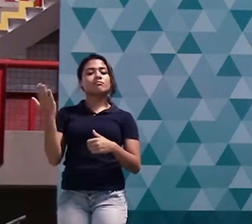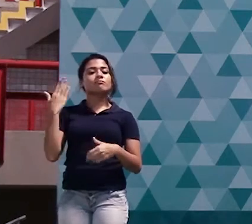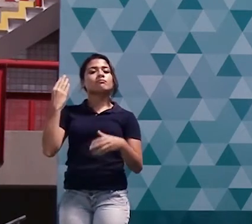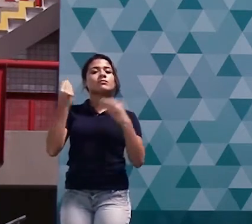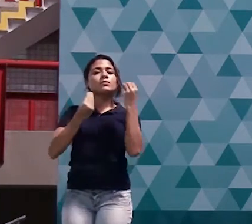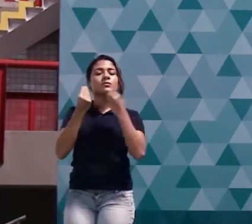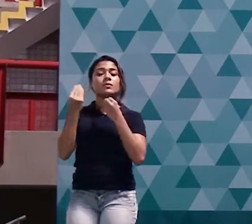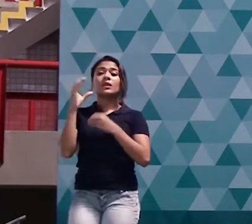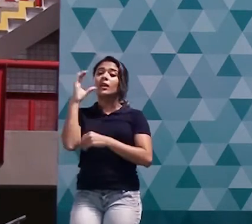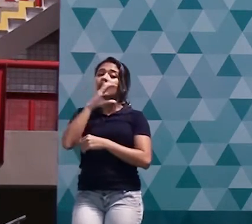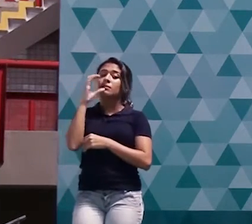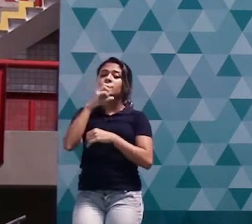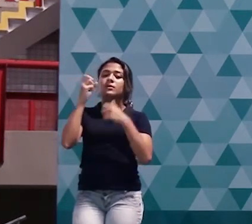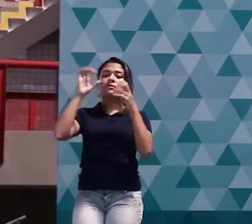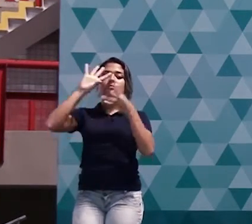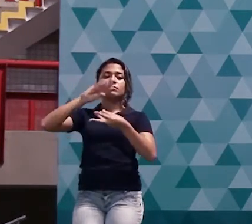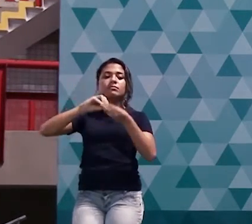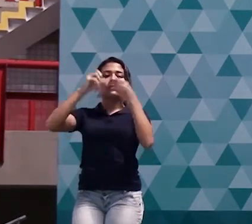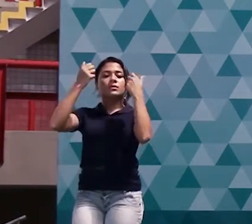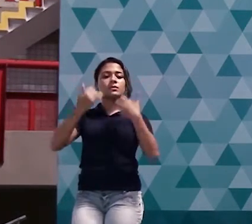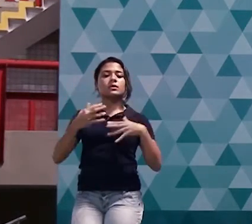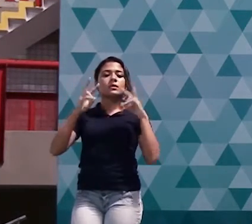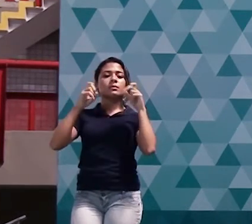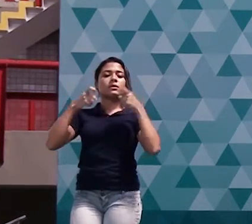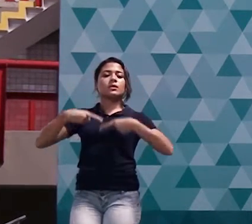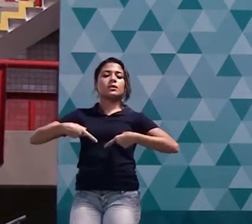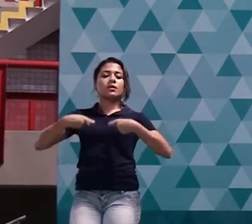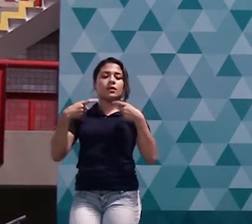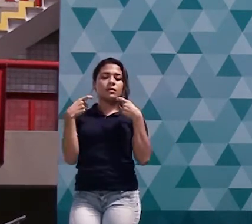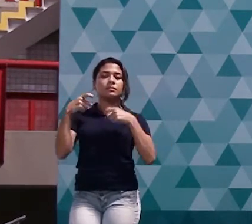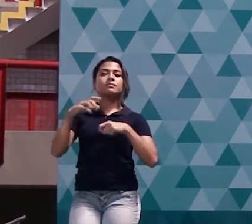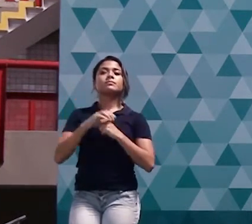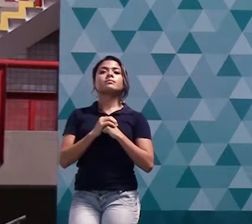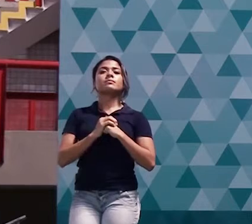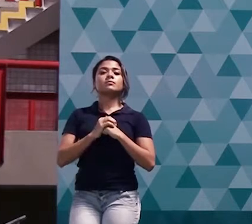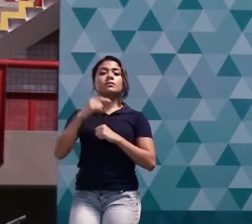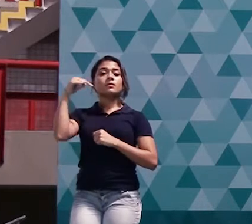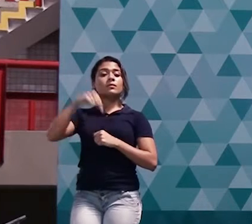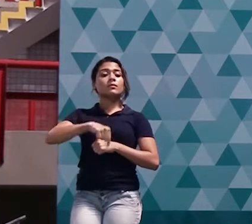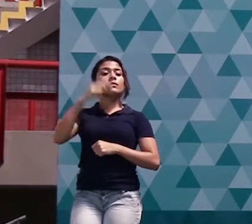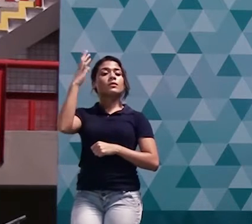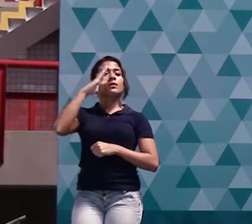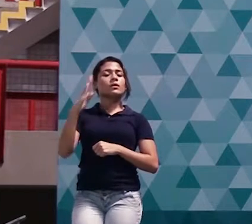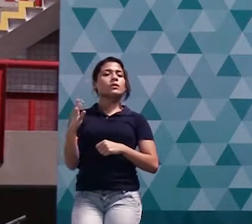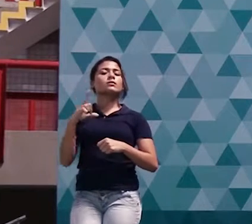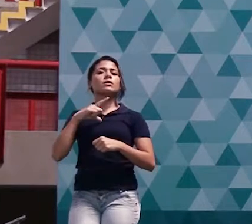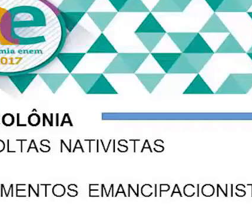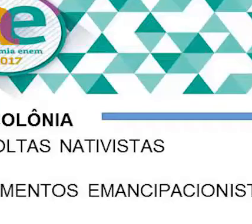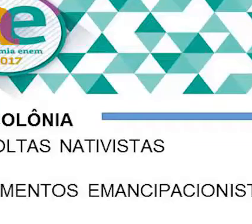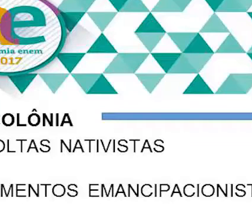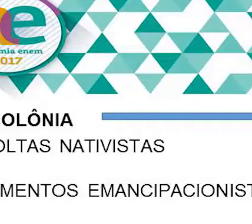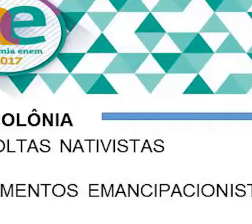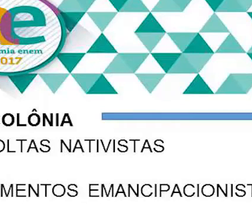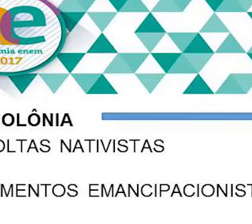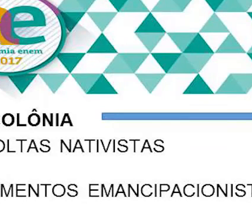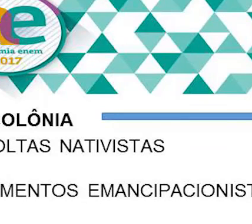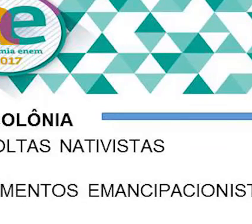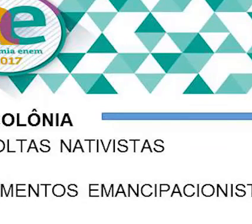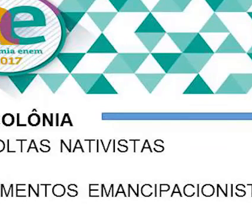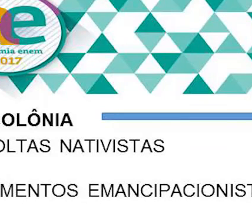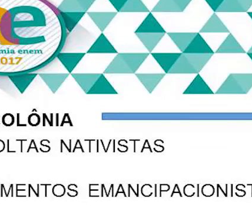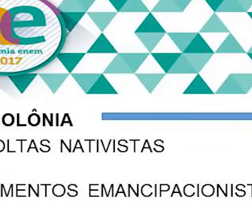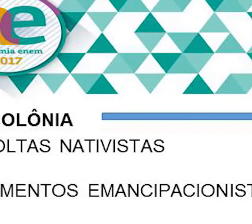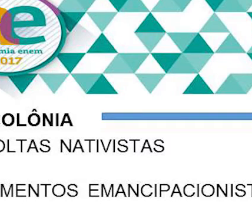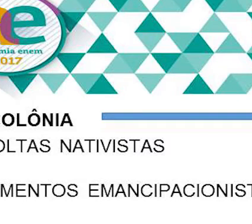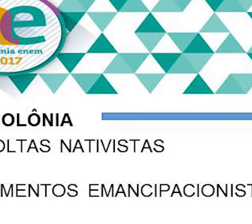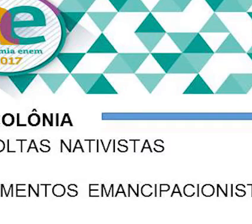minutos que a gente tem para a gente traçar por cima. Aqui no Brasil, durante a colônia, nós tivemos revoltas. Essas